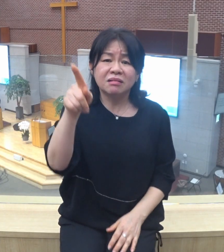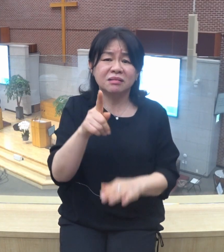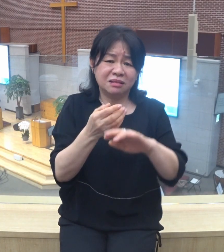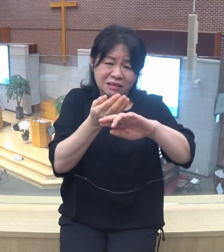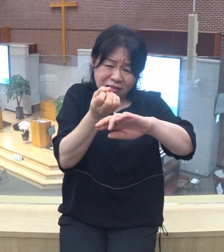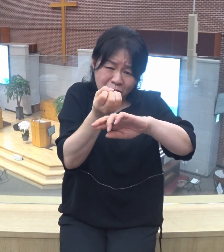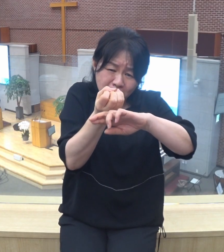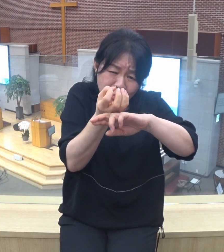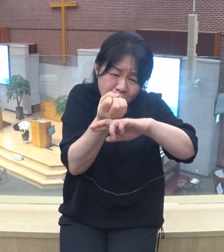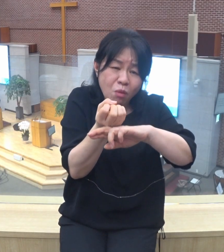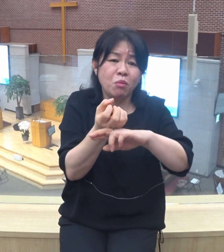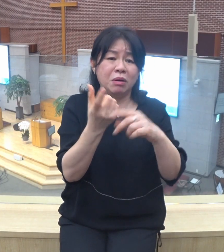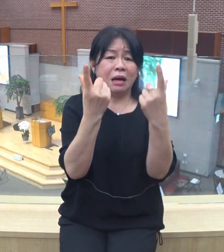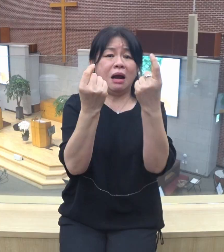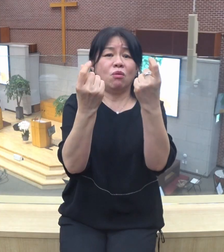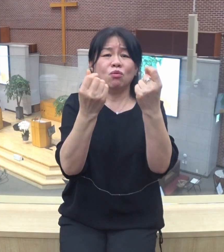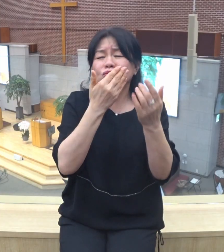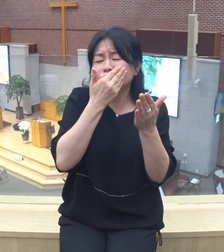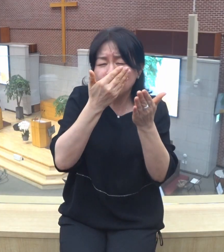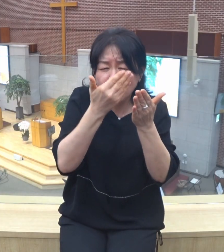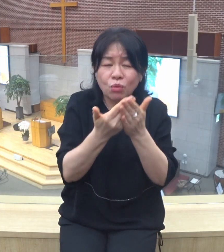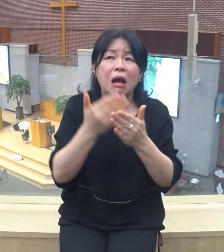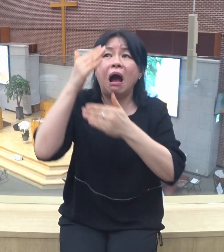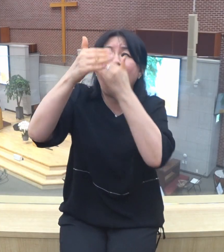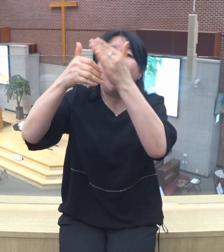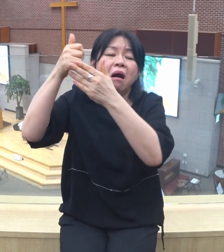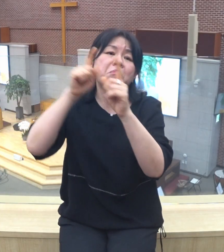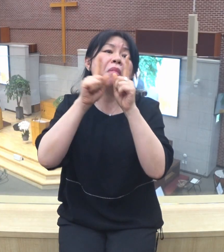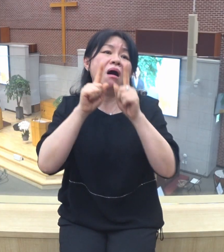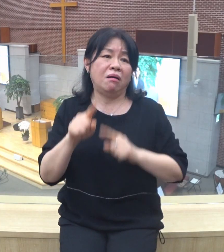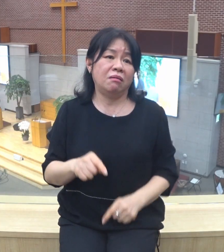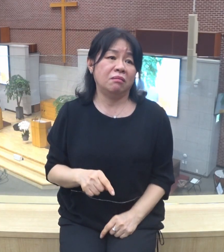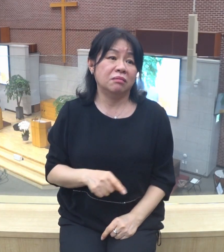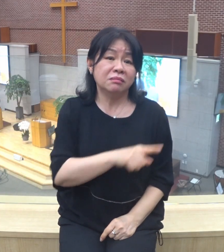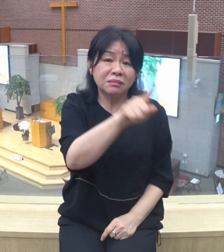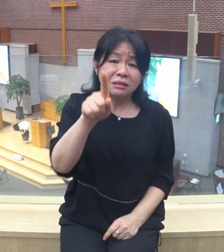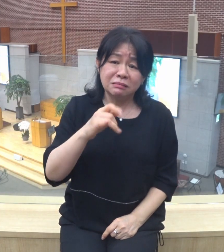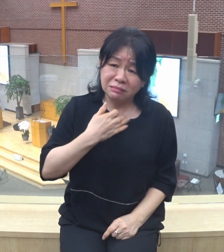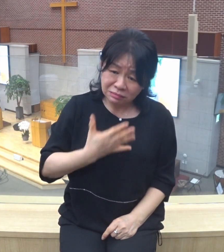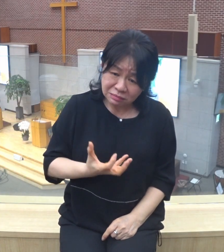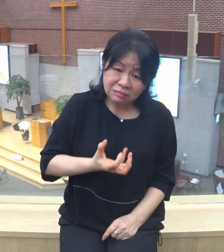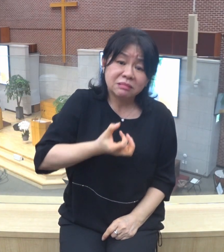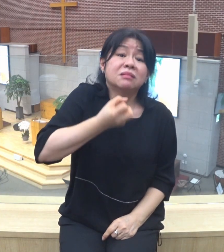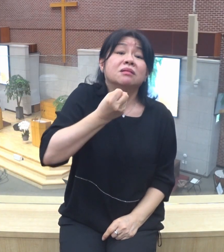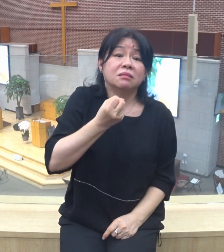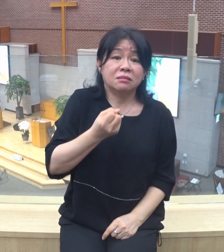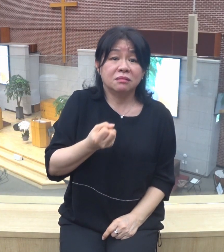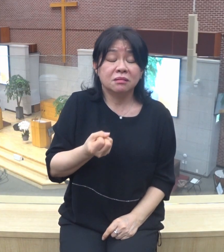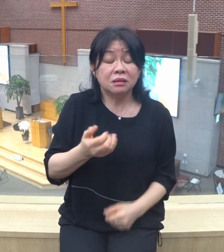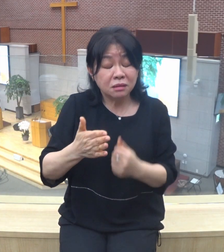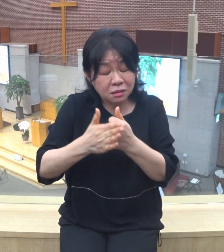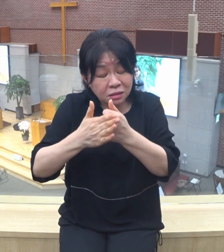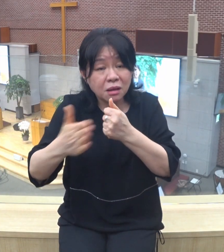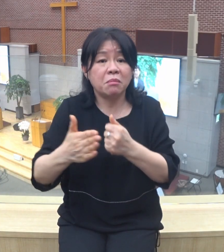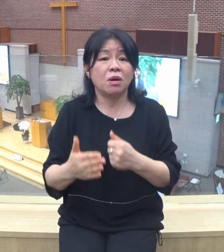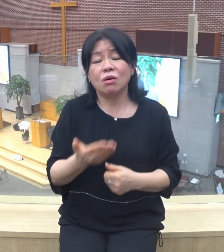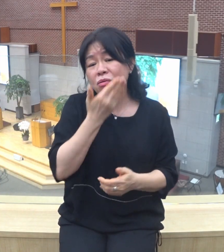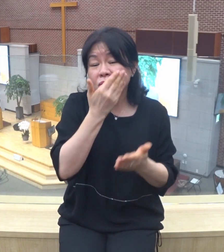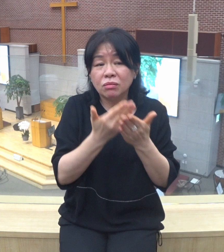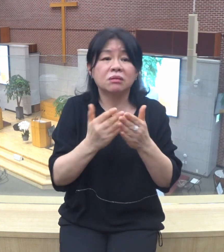존귀하다 하십니다. 그런데 이스라엘 백성들이 보배롭고 존귀하게 행동하였나요?